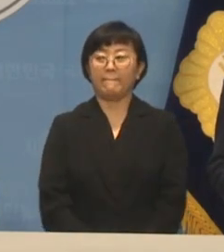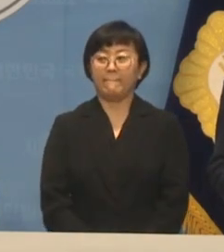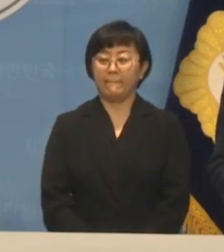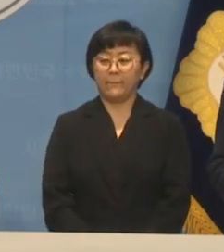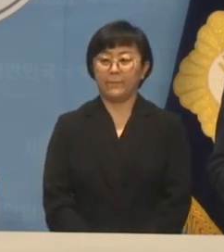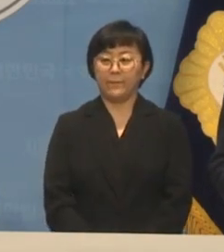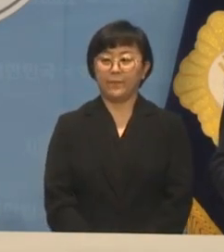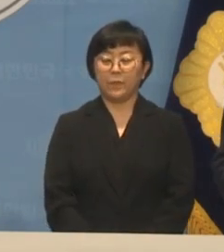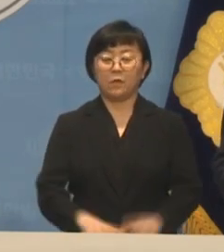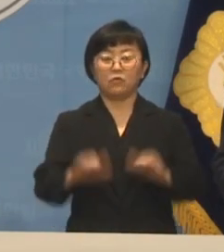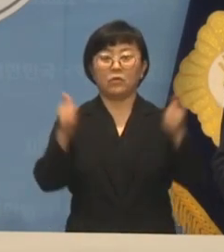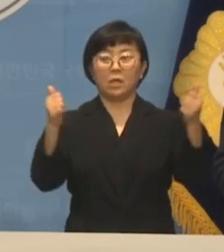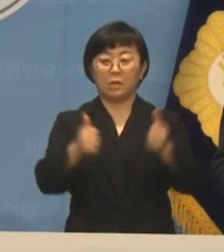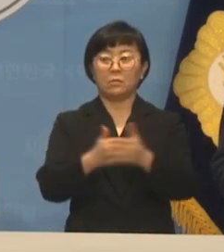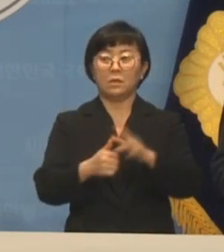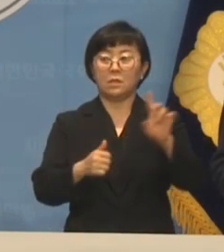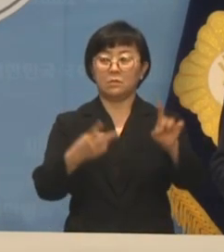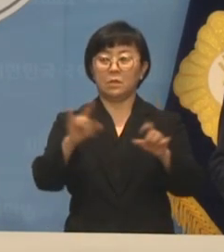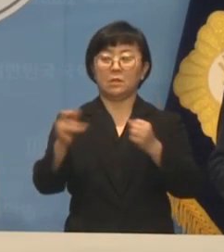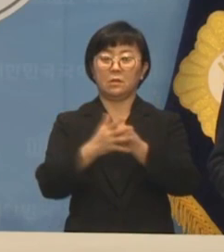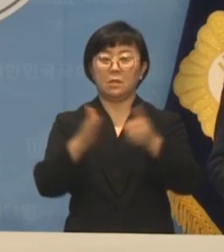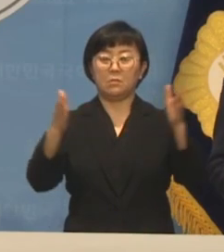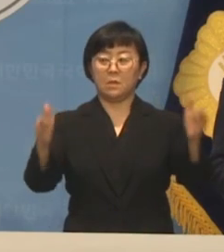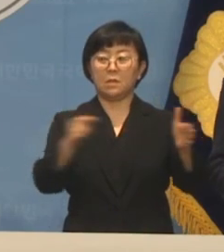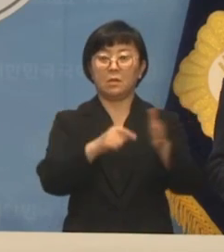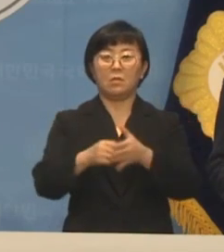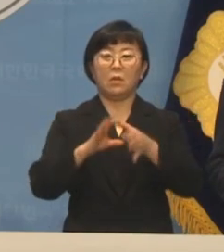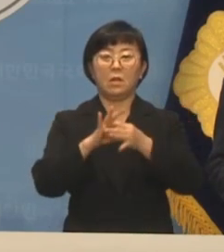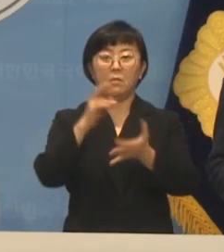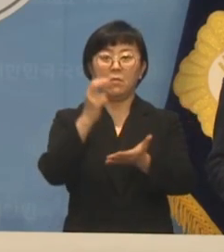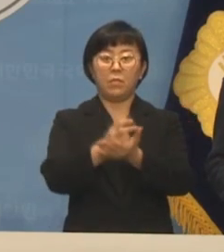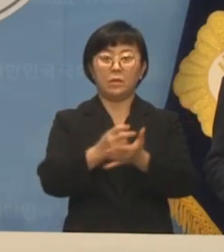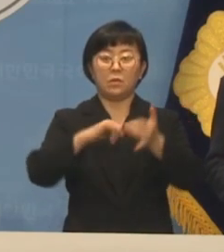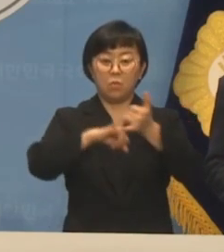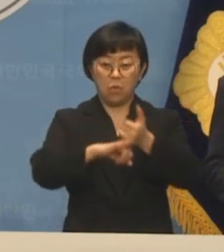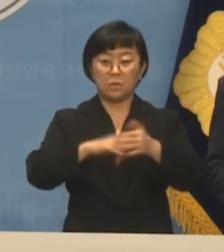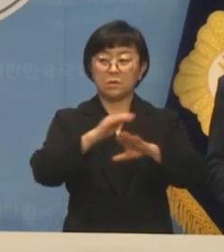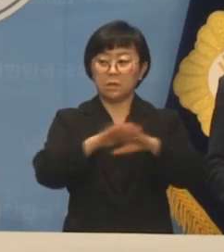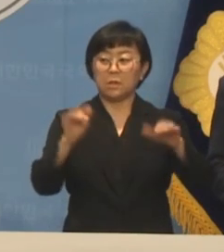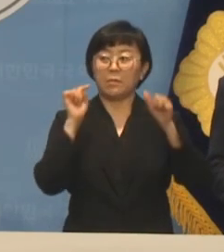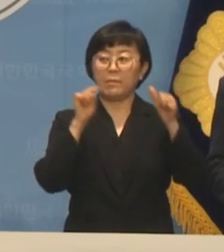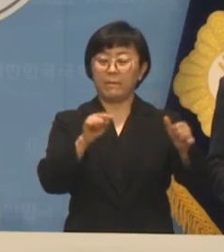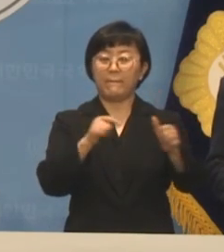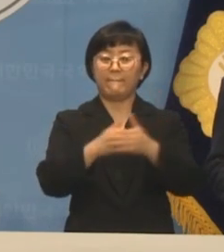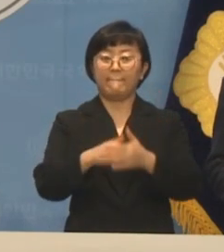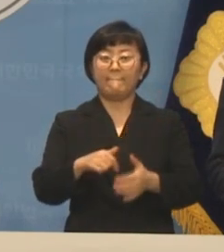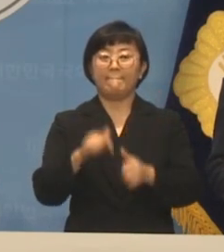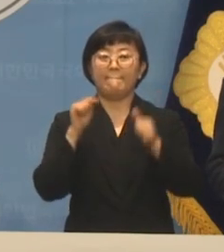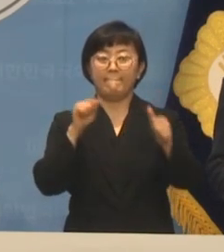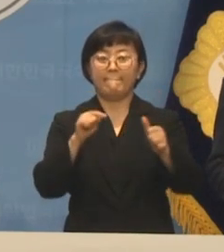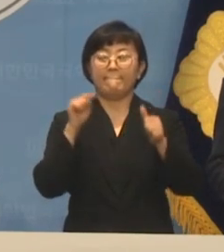직회부하라. 국회는 21대 임기 내에 관련 법안을 반드시 처리하라.